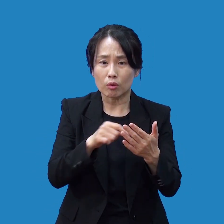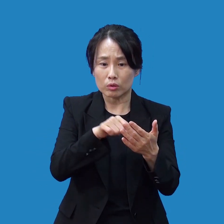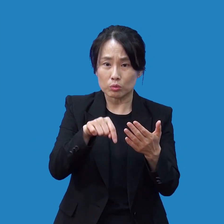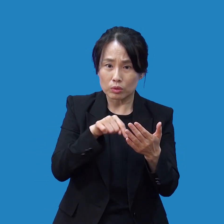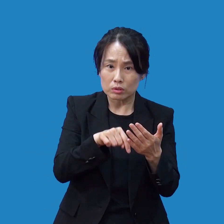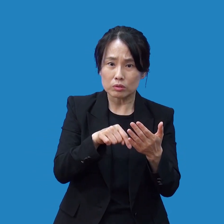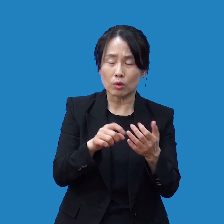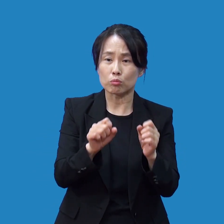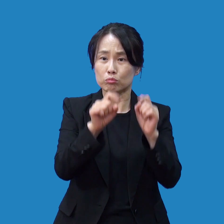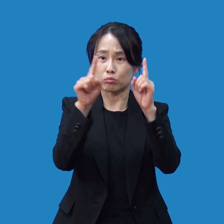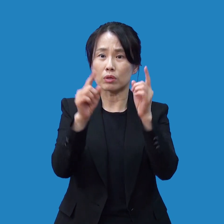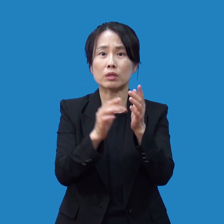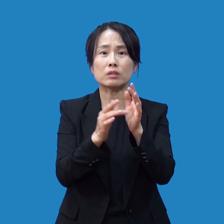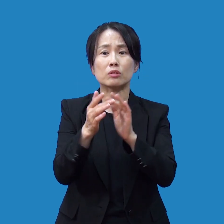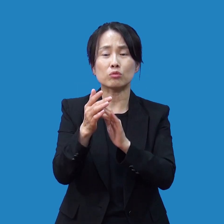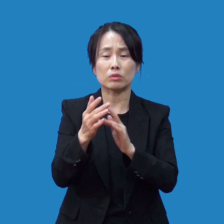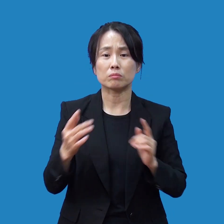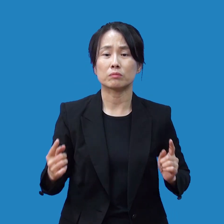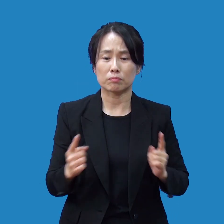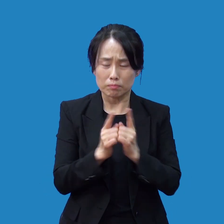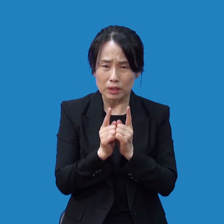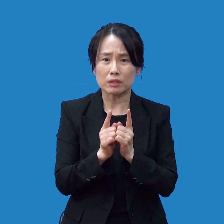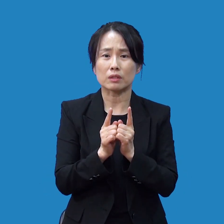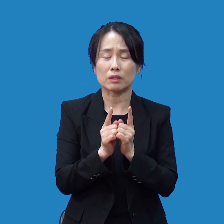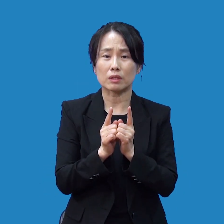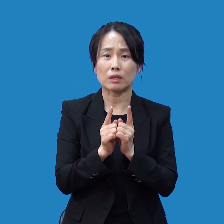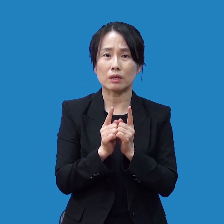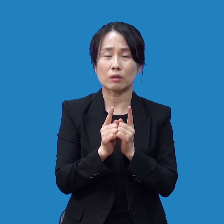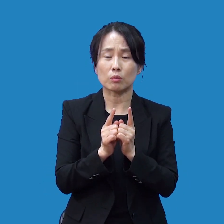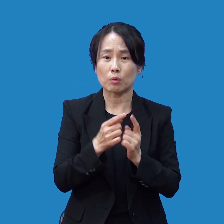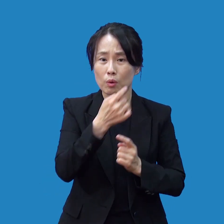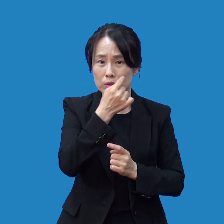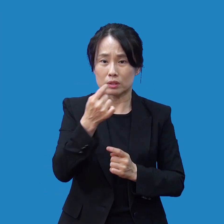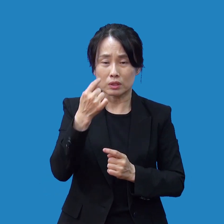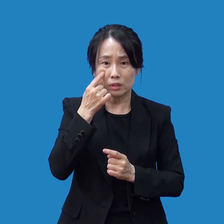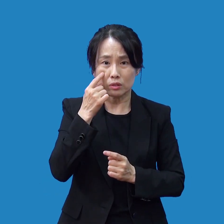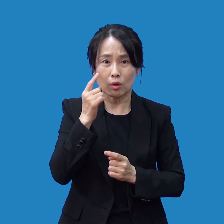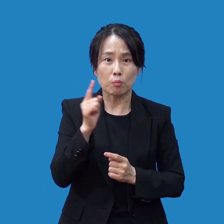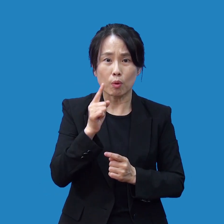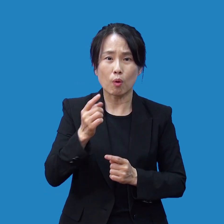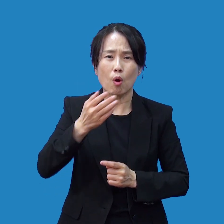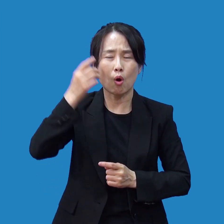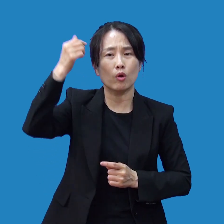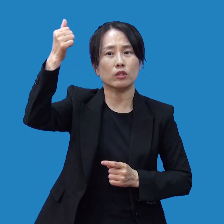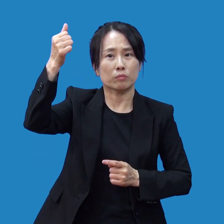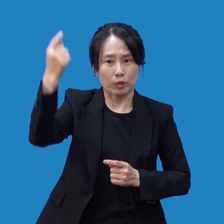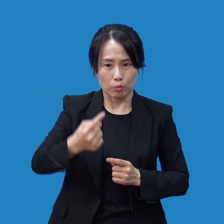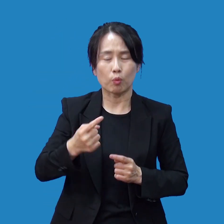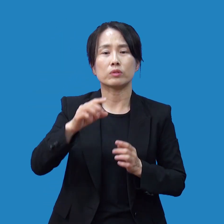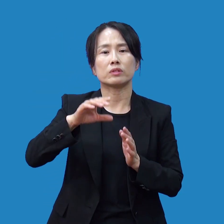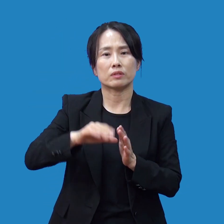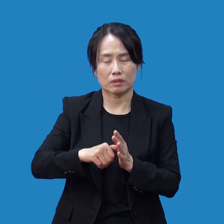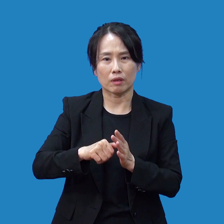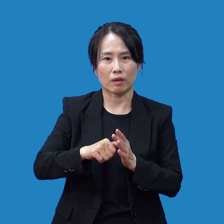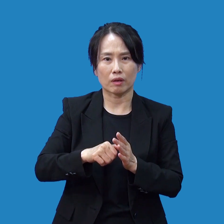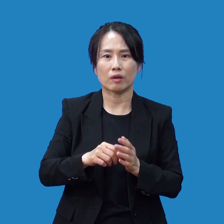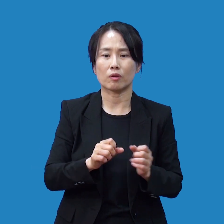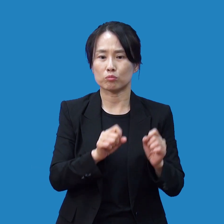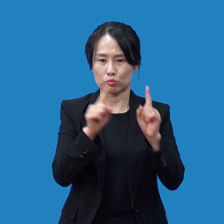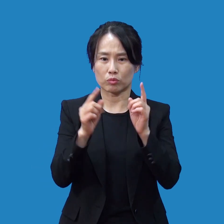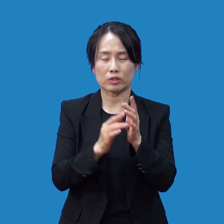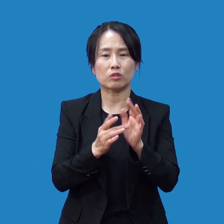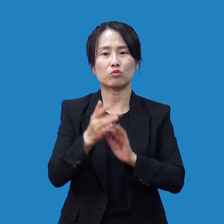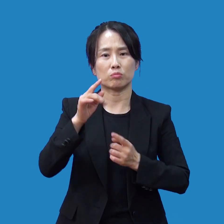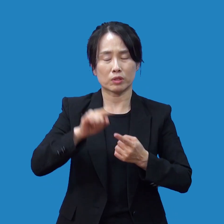부활하신 그리스도를 어떻게 만나고 증거할 수가 있겠습니까? 성령님의 조명을 구해야 합니다. 오늘 주목할